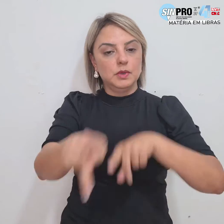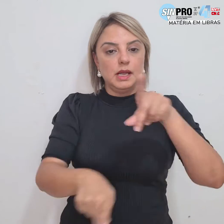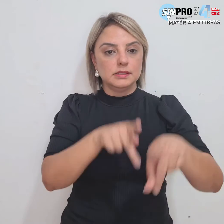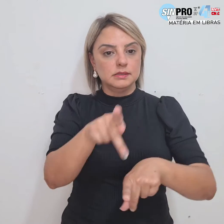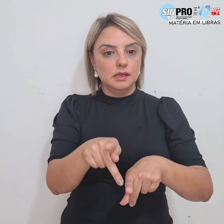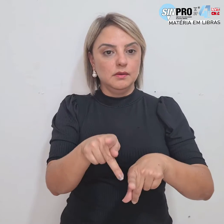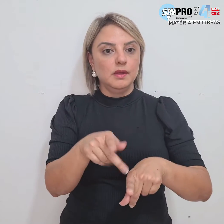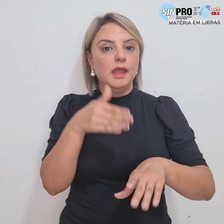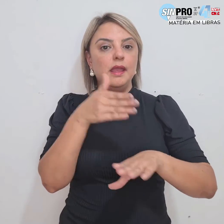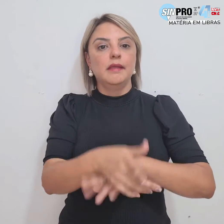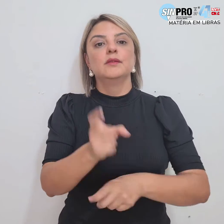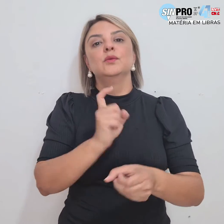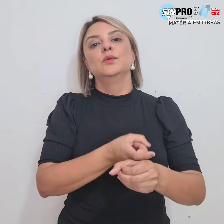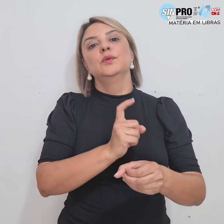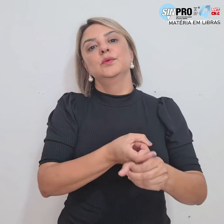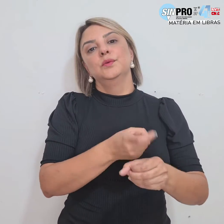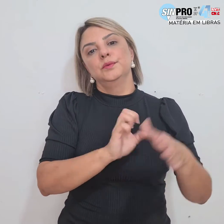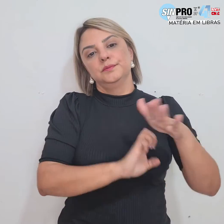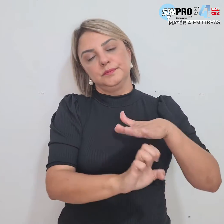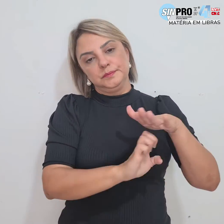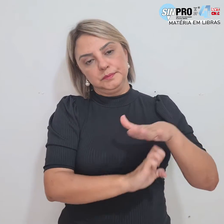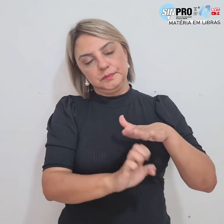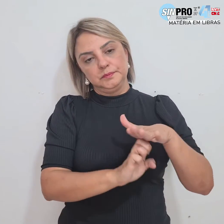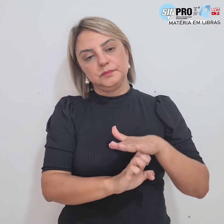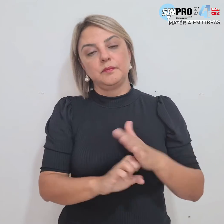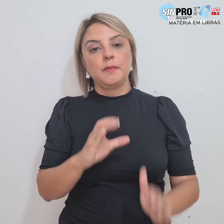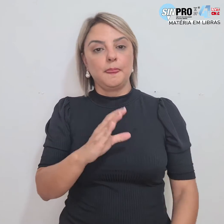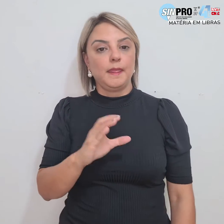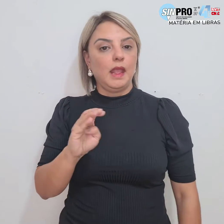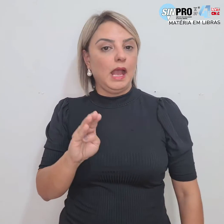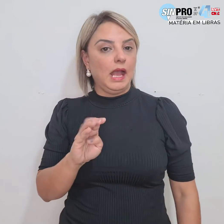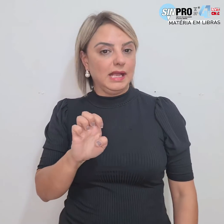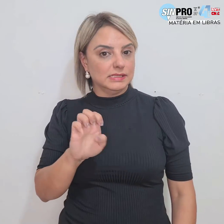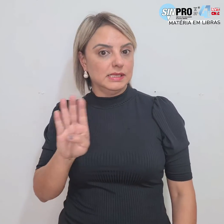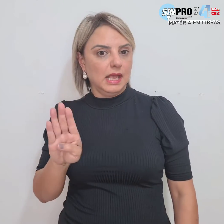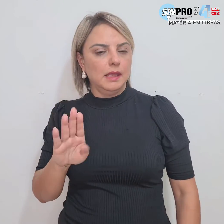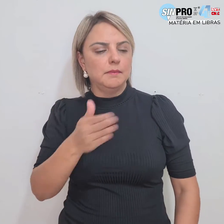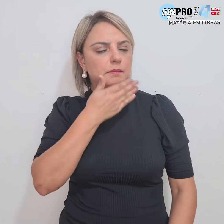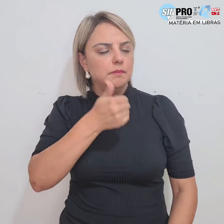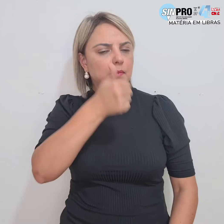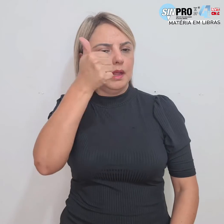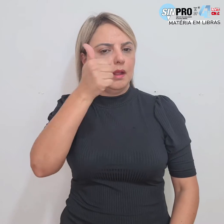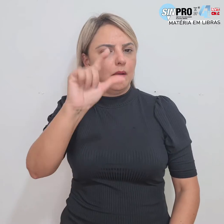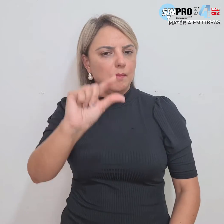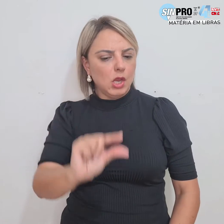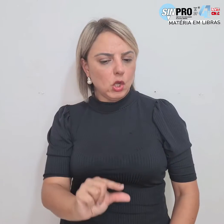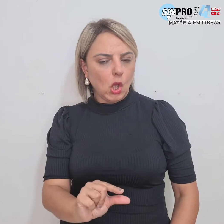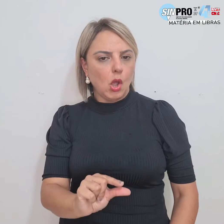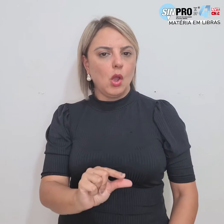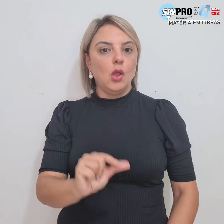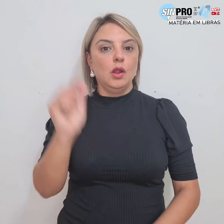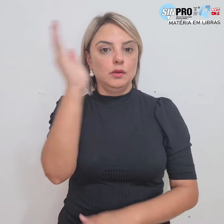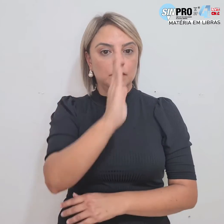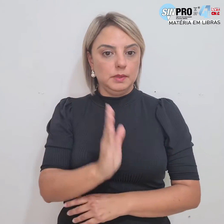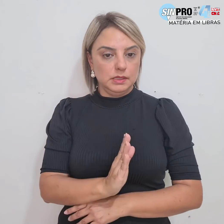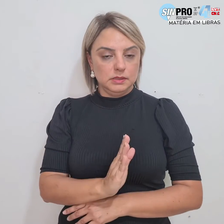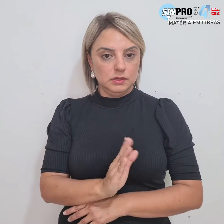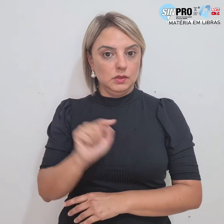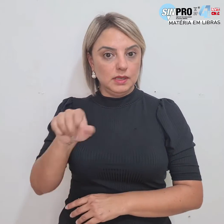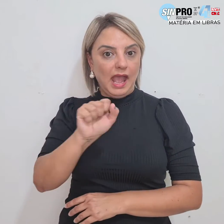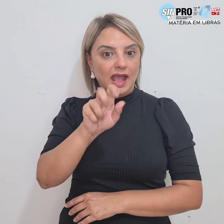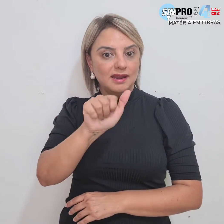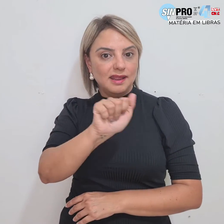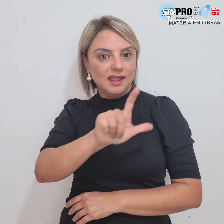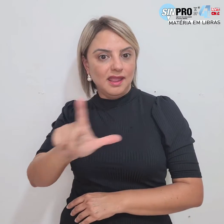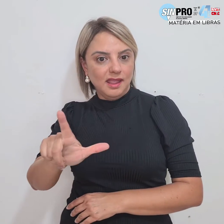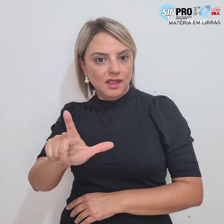consumidores acaba entrando na margem de lucro dessas empresas. A SEB pratica uma das melhores tarifas do Brasil. No